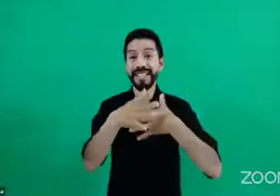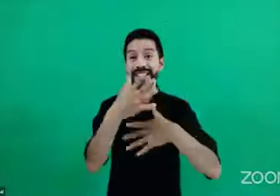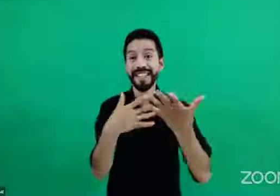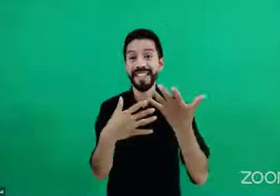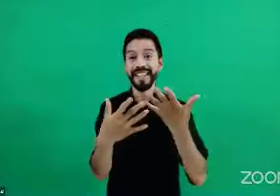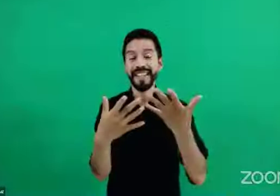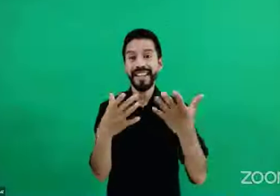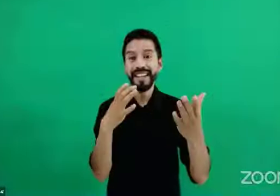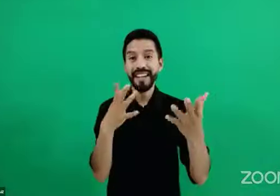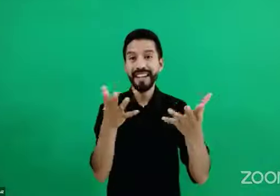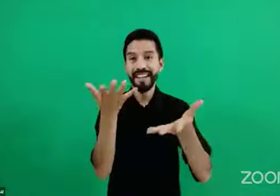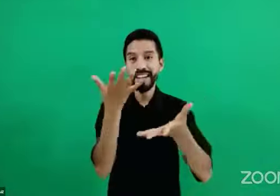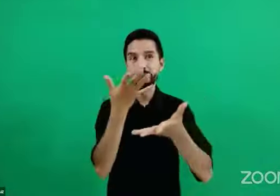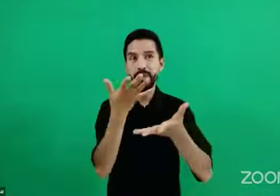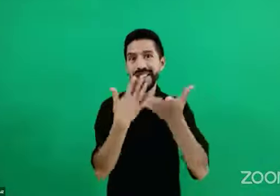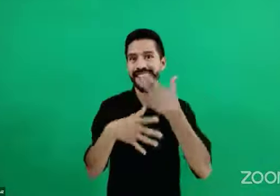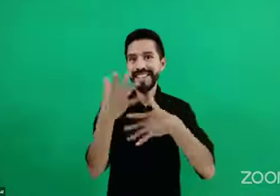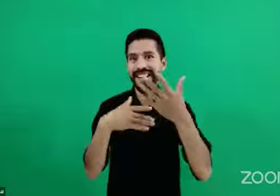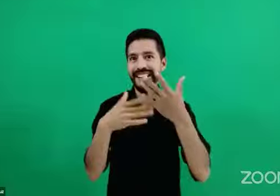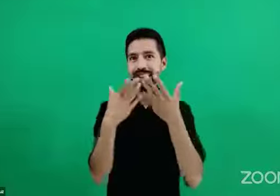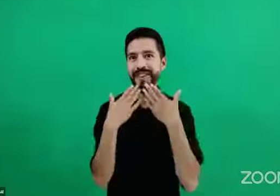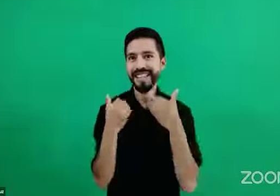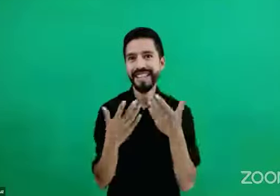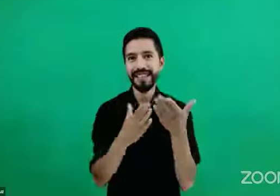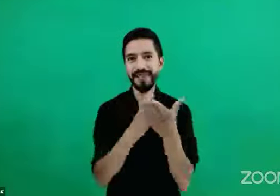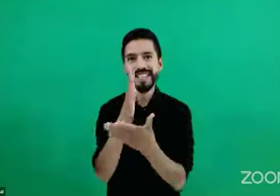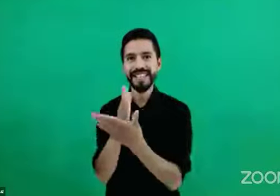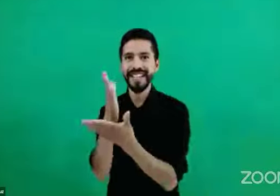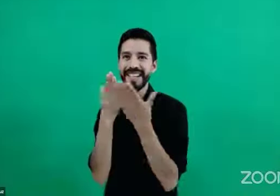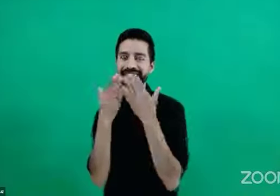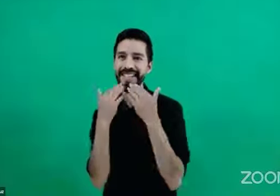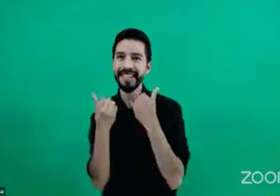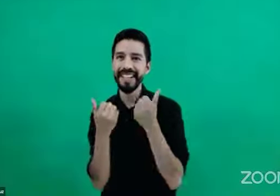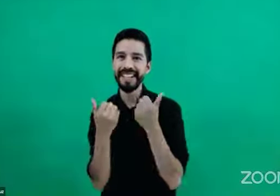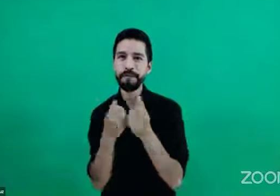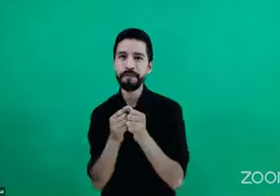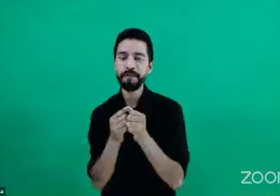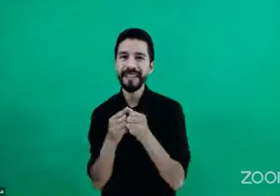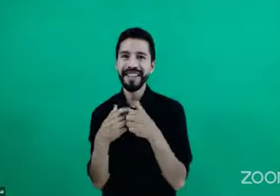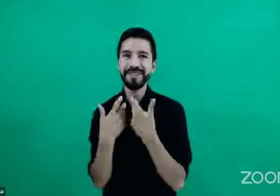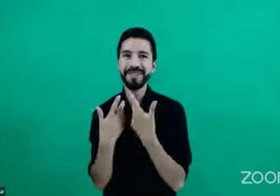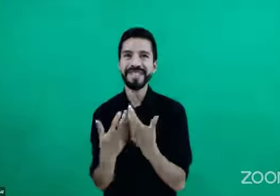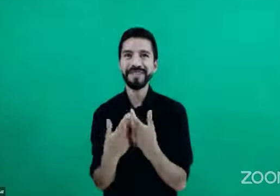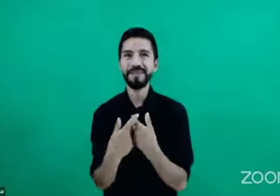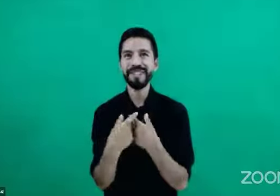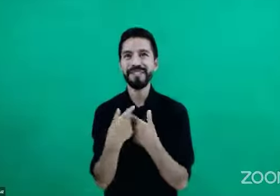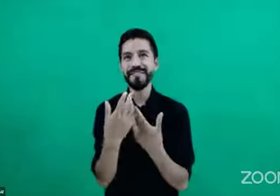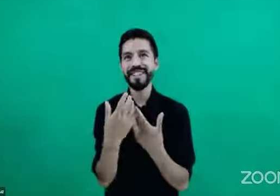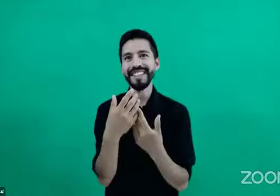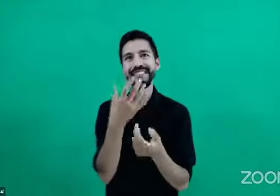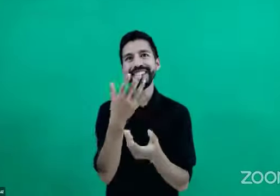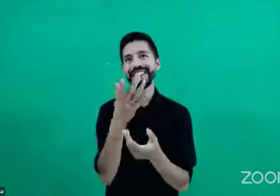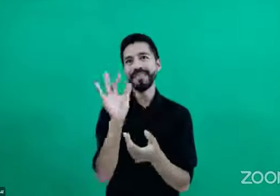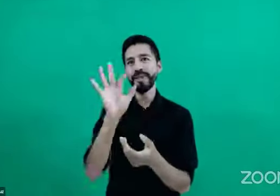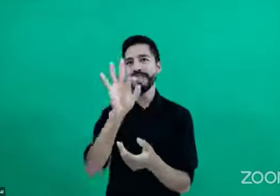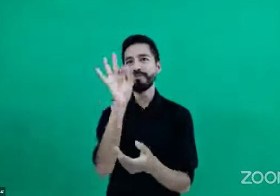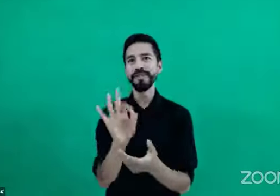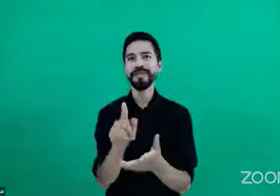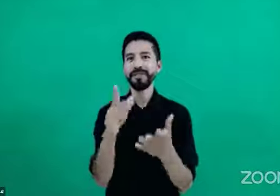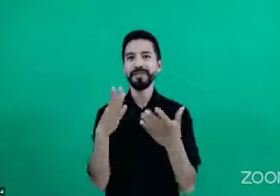que no existe la lengua de señas, no existe la accesibilidad. Entonces, pues solamente ven